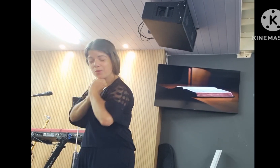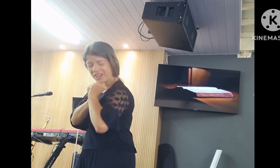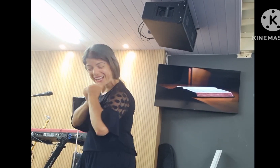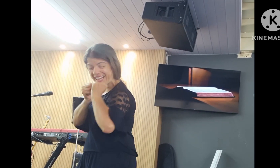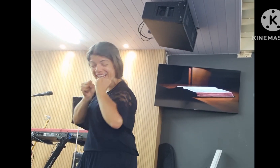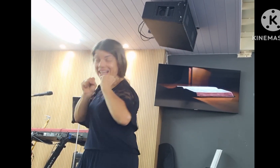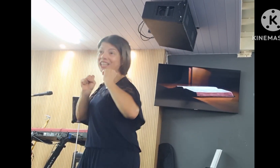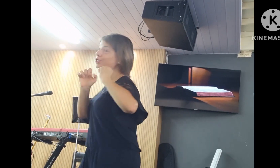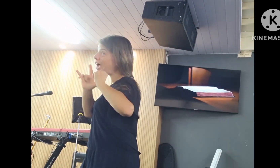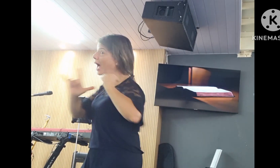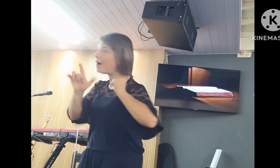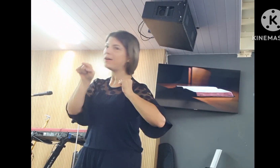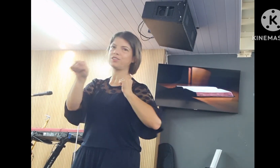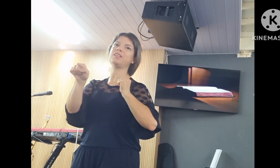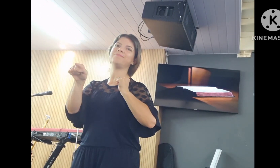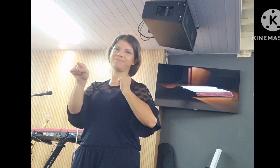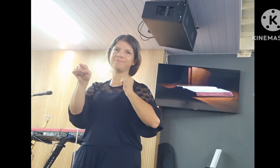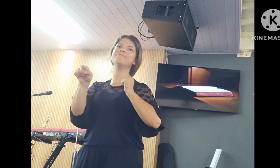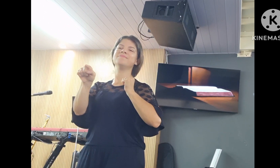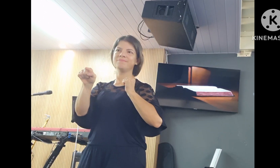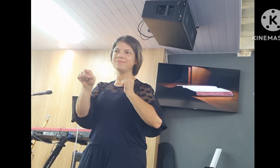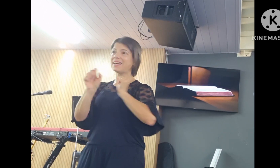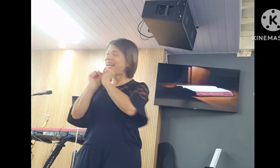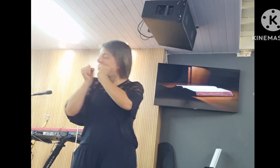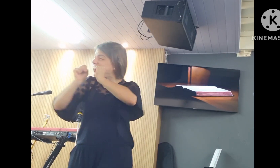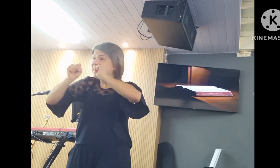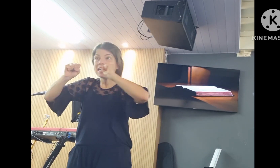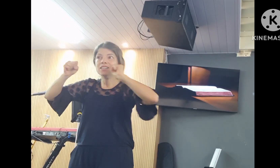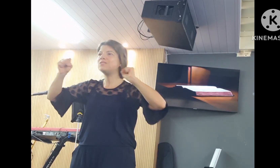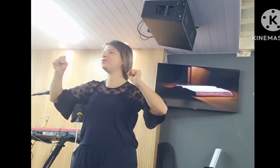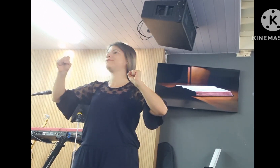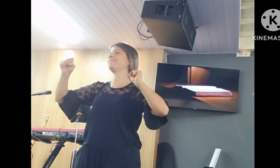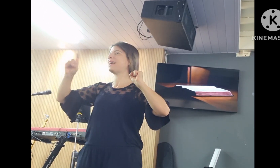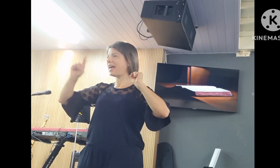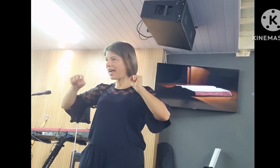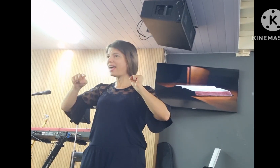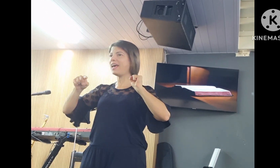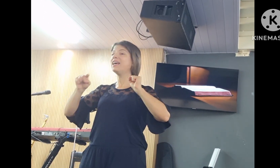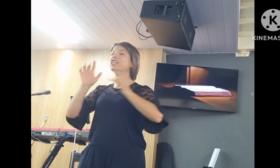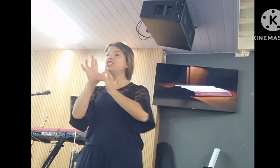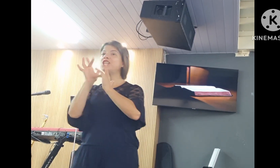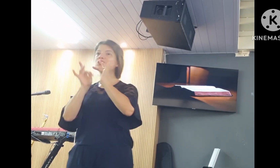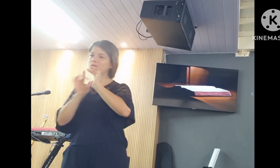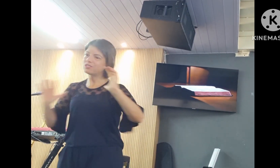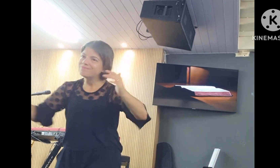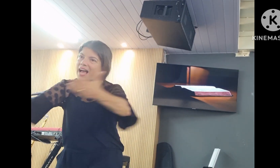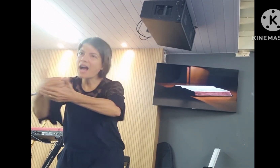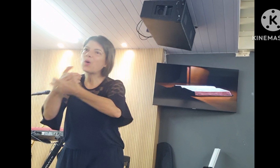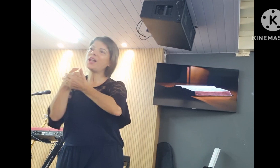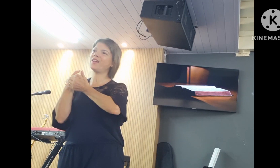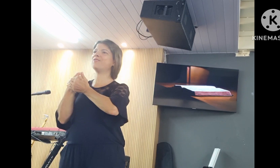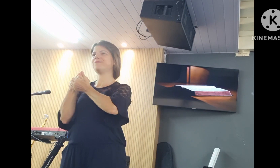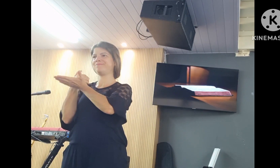Quando você entender esse amor, o tamanho desse amor, a grandeza desse amor, que acolheu você, que envolve você,